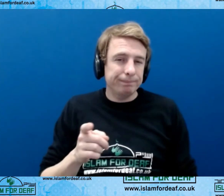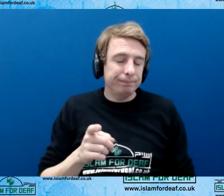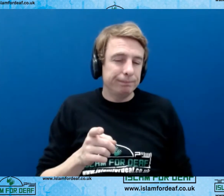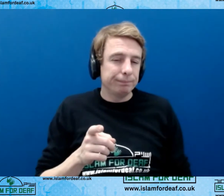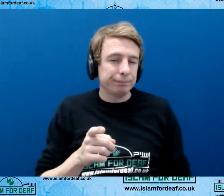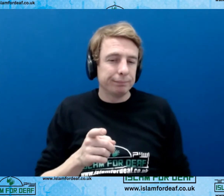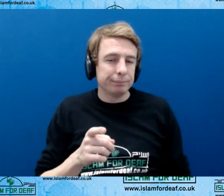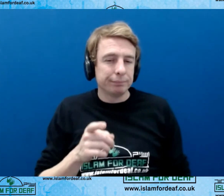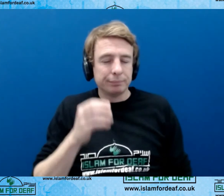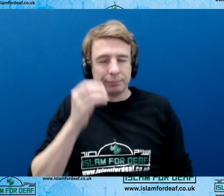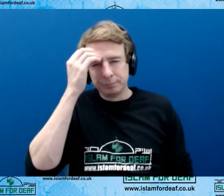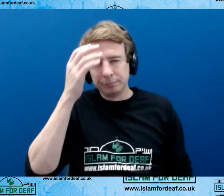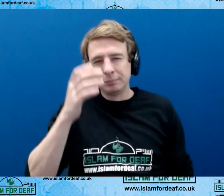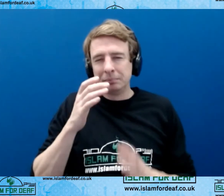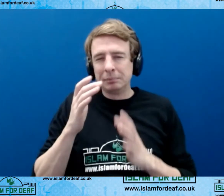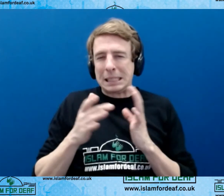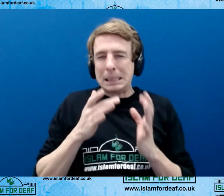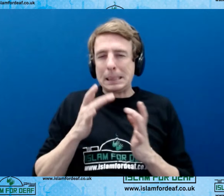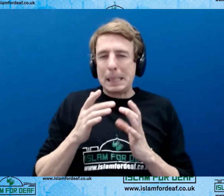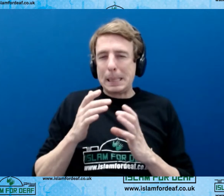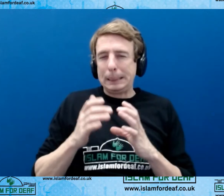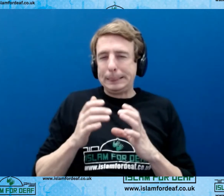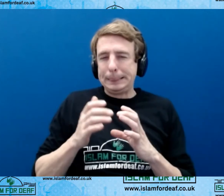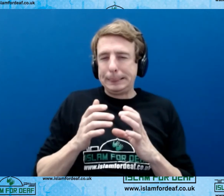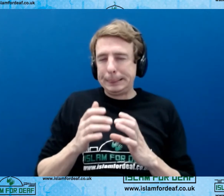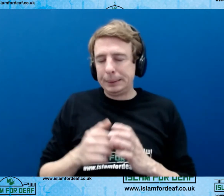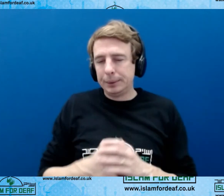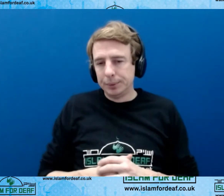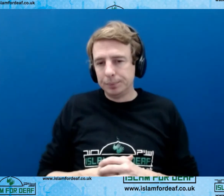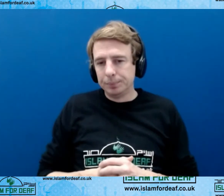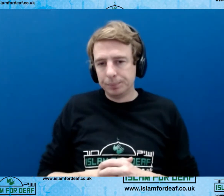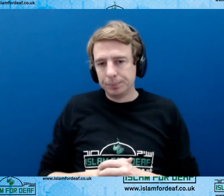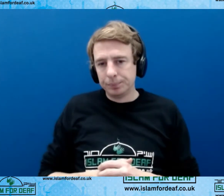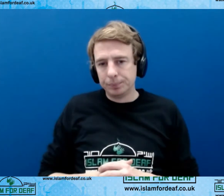عفوا شيخنا قد انقطع الصوت نوعا ما.